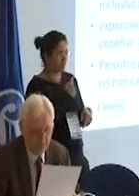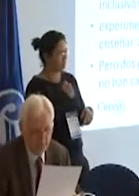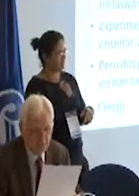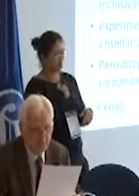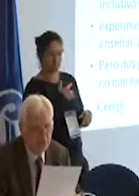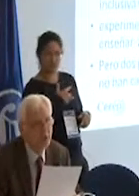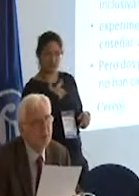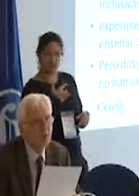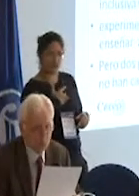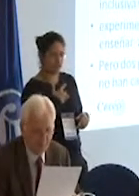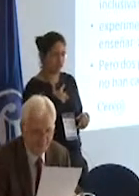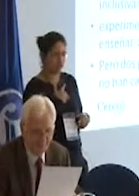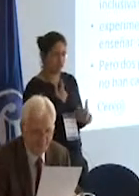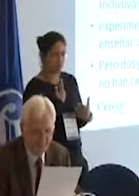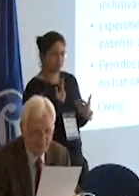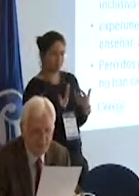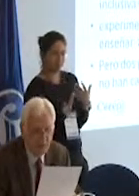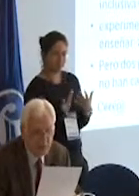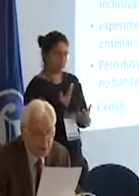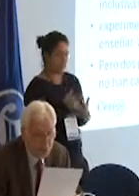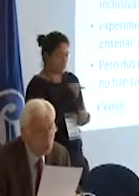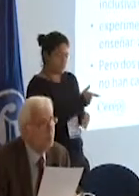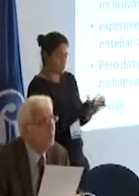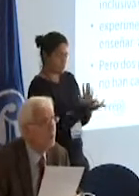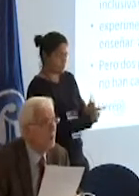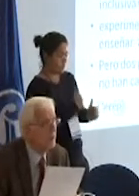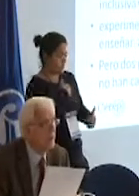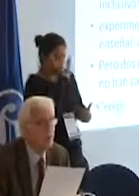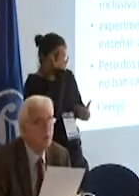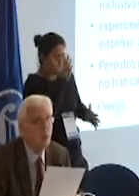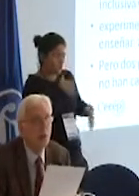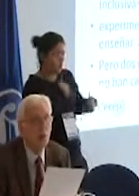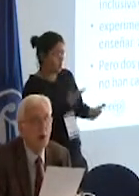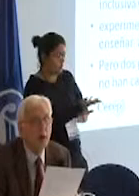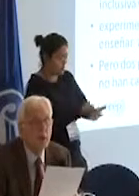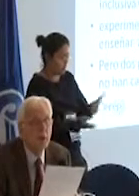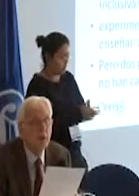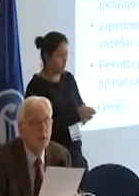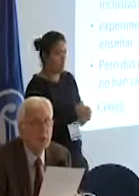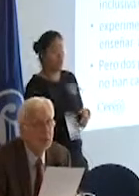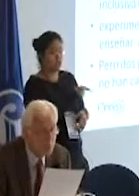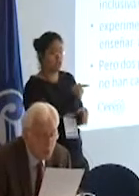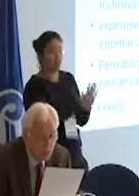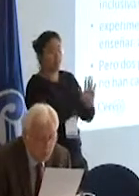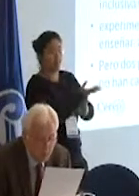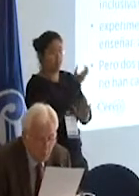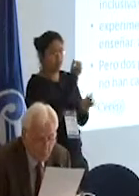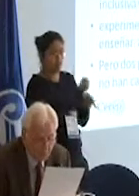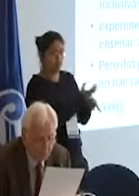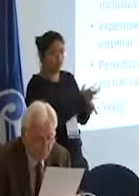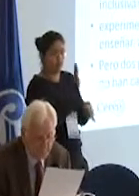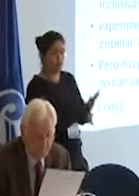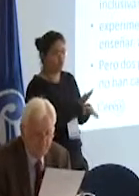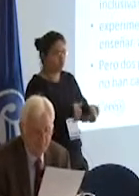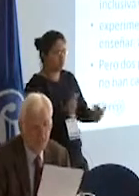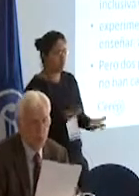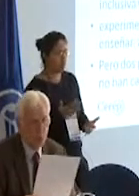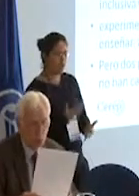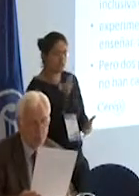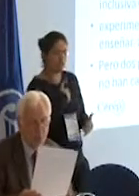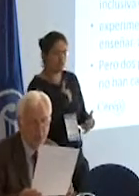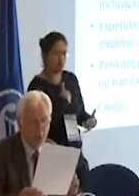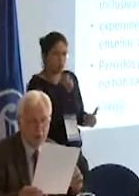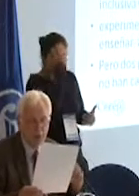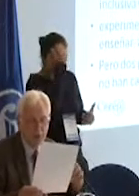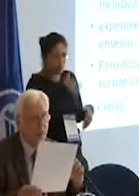no sé muy bien cómo son estos alumnos. Y una docente de matemáticas dijo eso, cómo hacer, cómo actuar frente